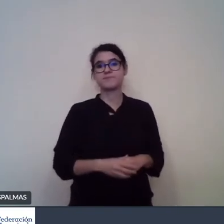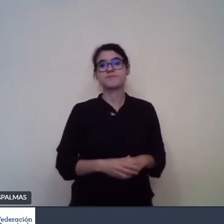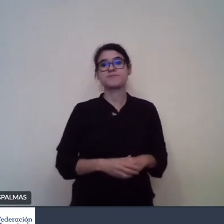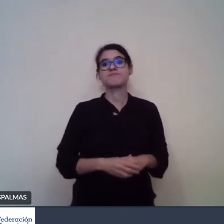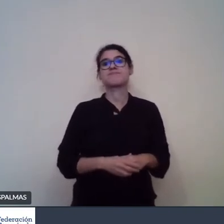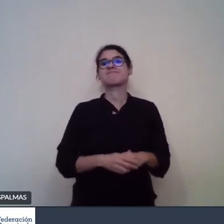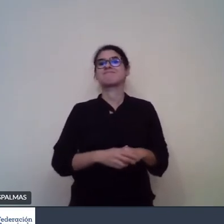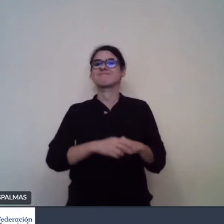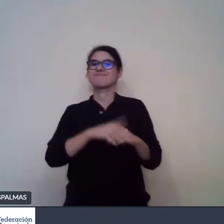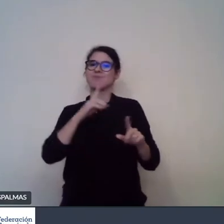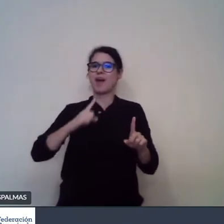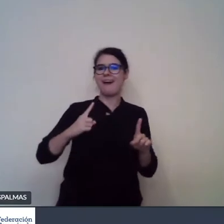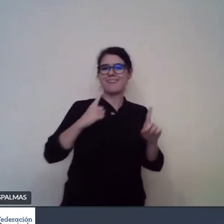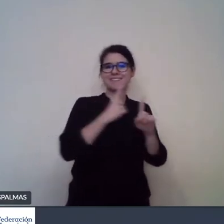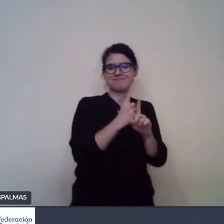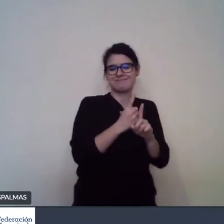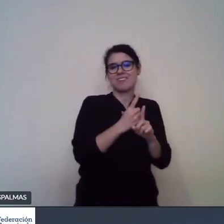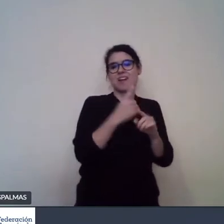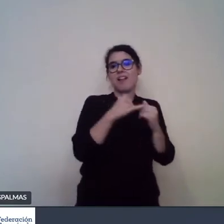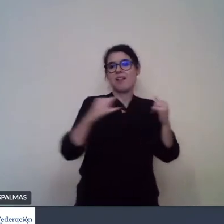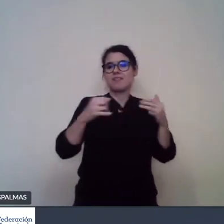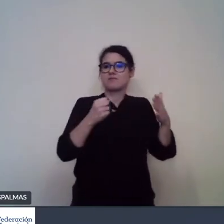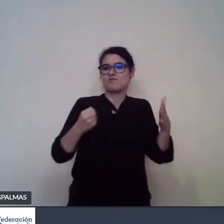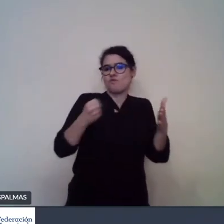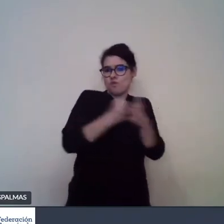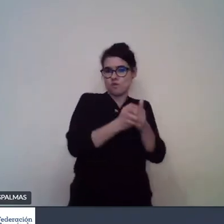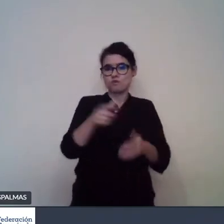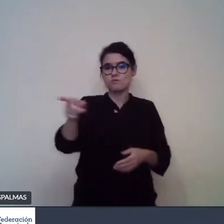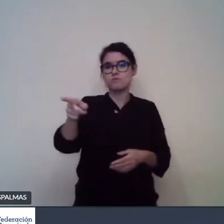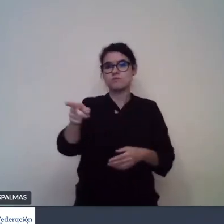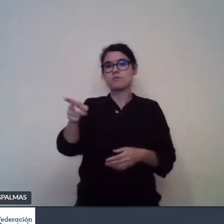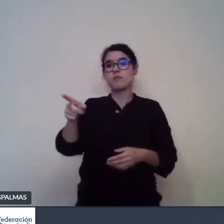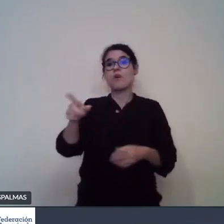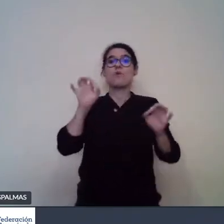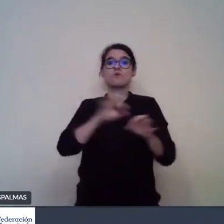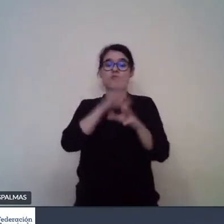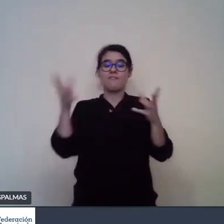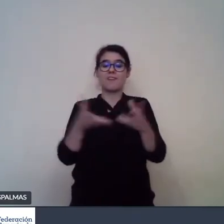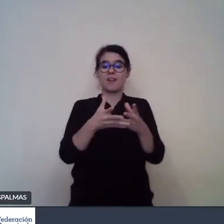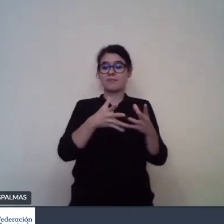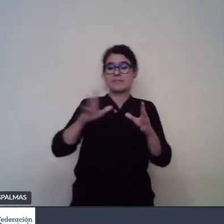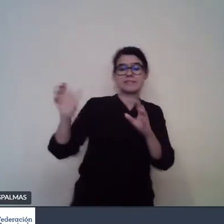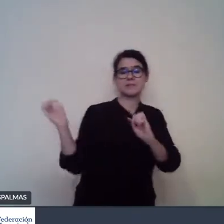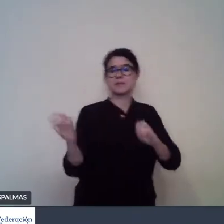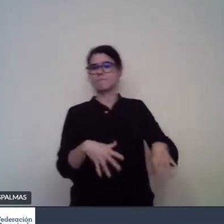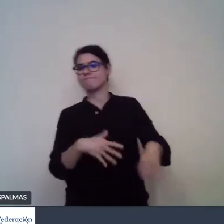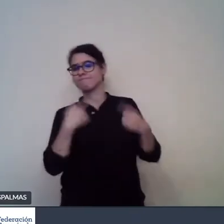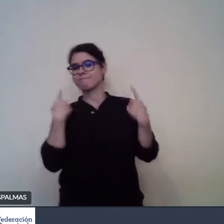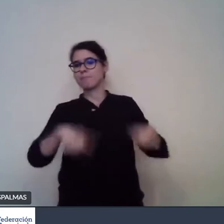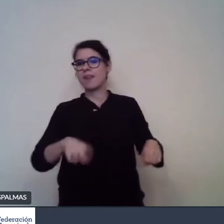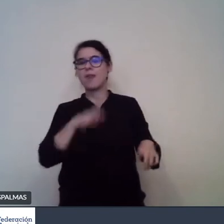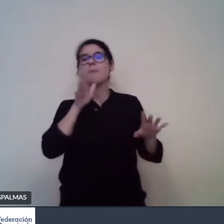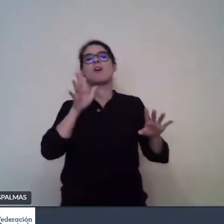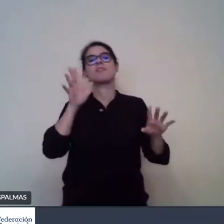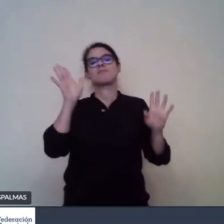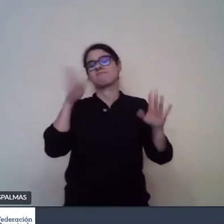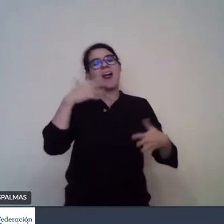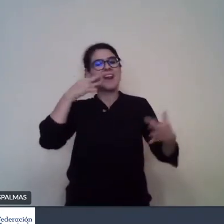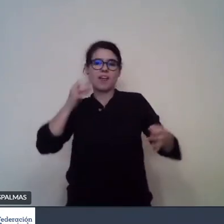fondo contraria. Se escapa el balón, pero bueno. Habría sido canasta. Valencia Basket.